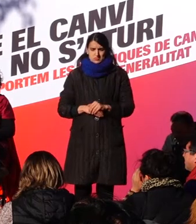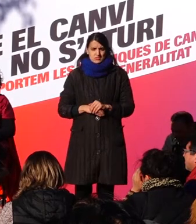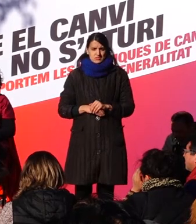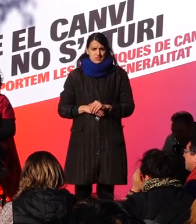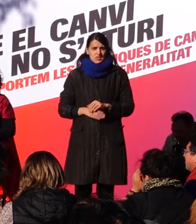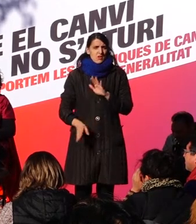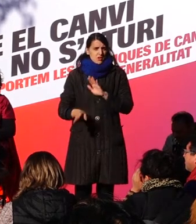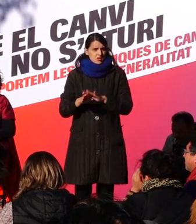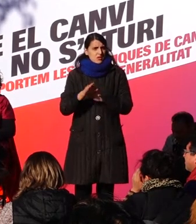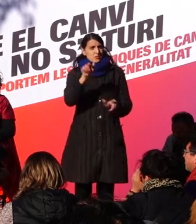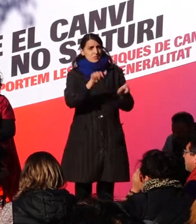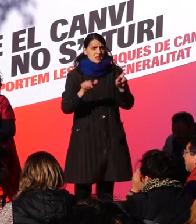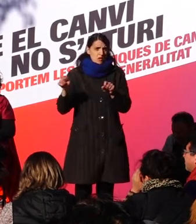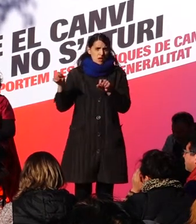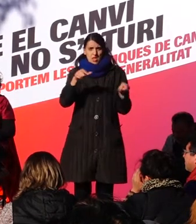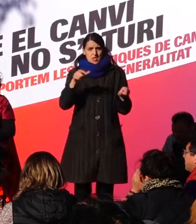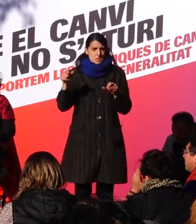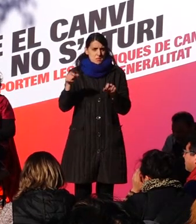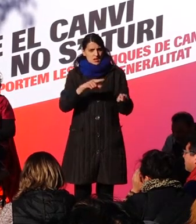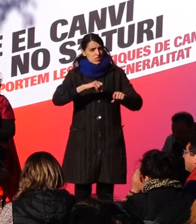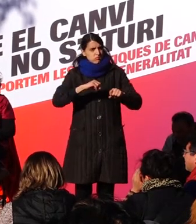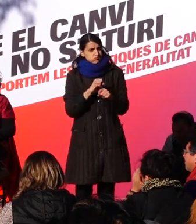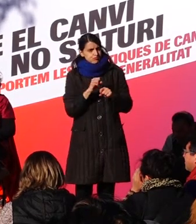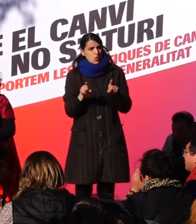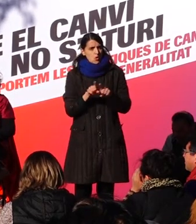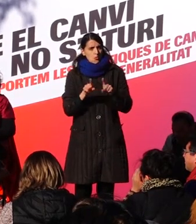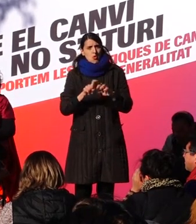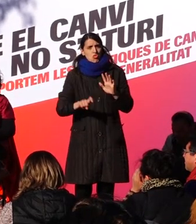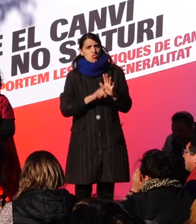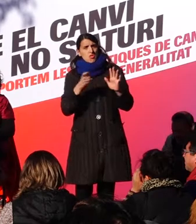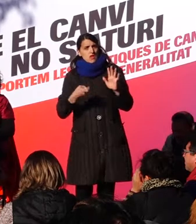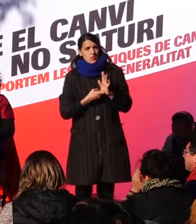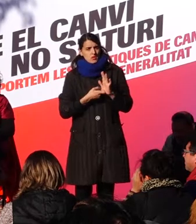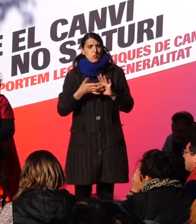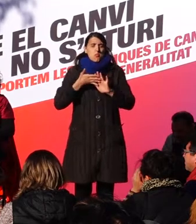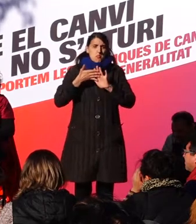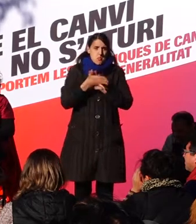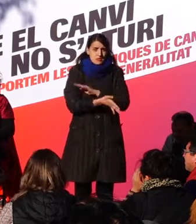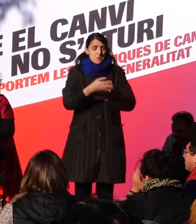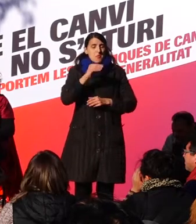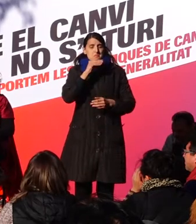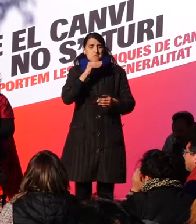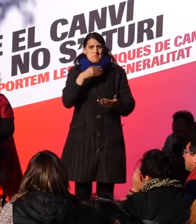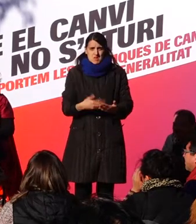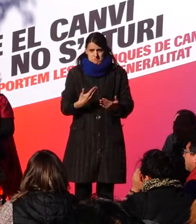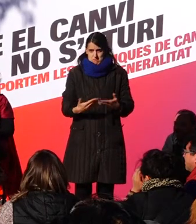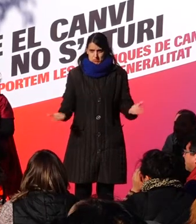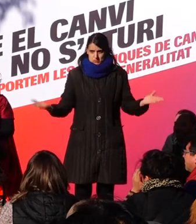encerrando a nuestra gente como delincuentes por un solo hecho de tener los papeles